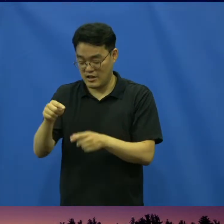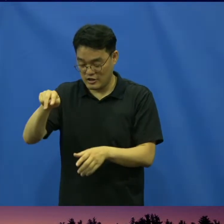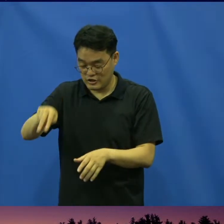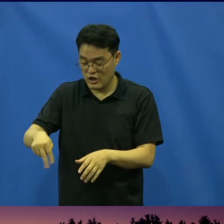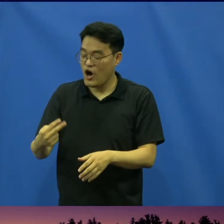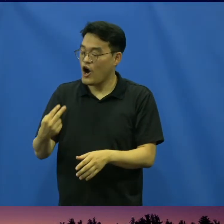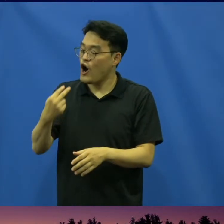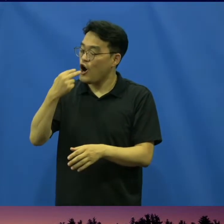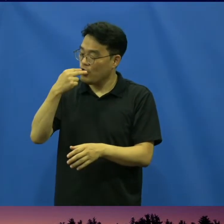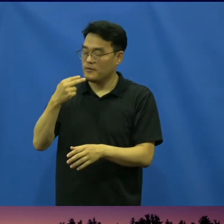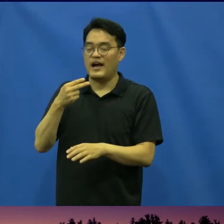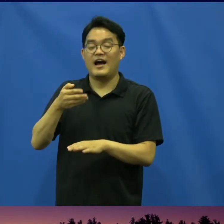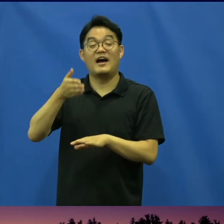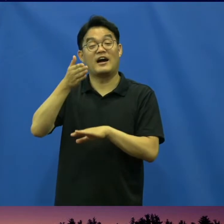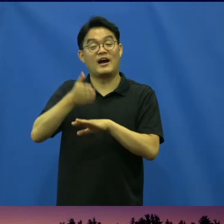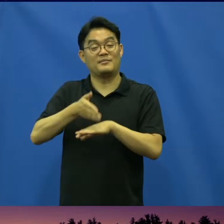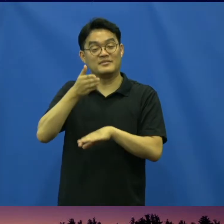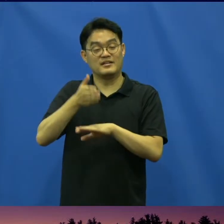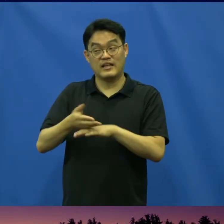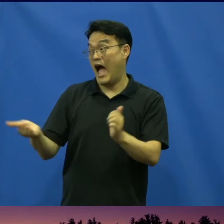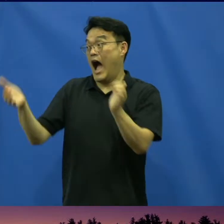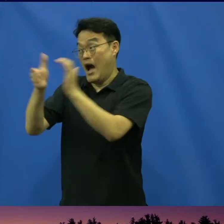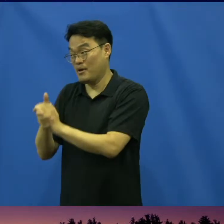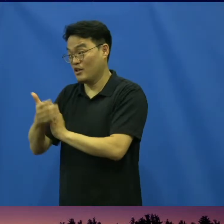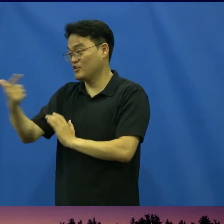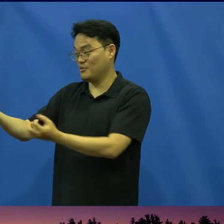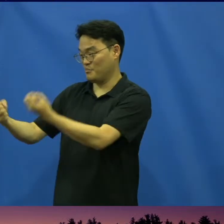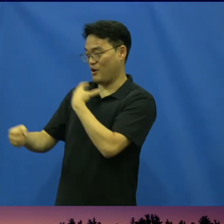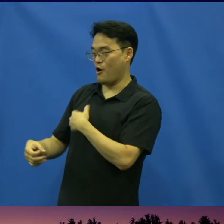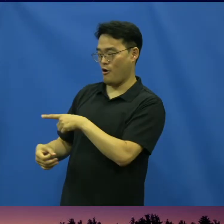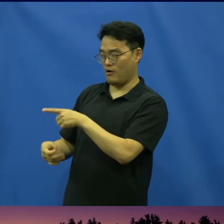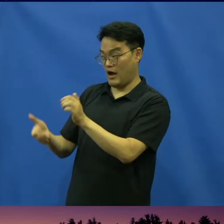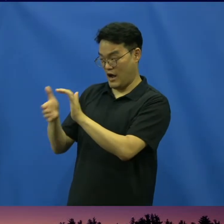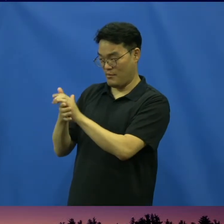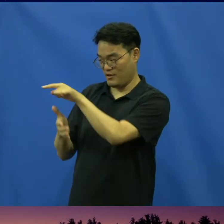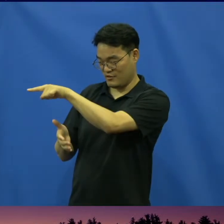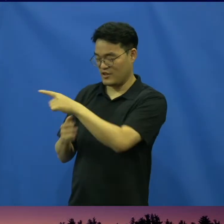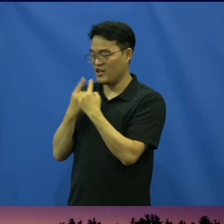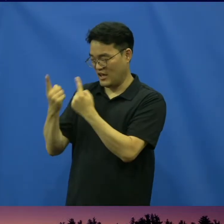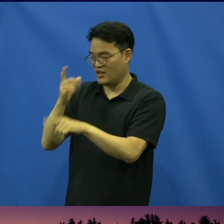누구 한 번 좀 케이크 갖다 대요.